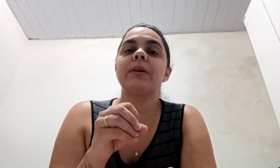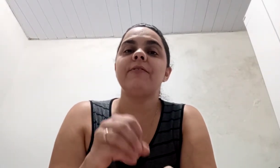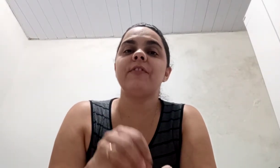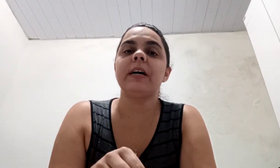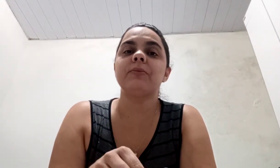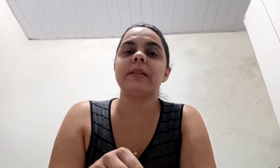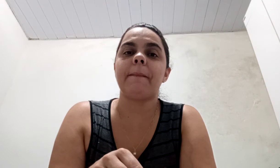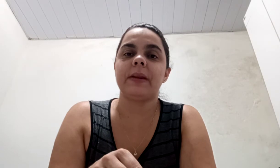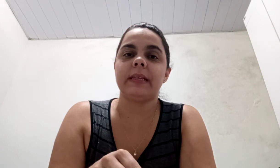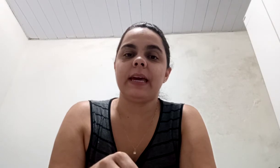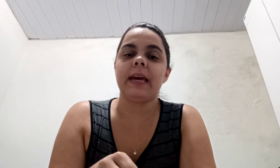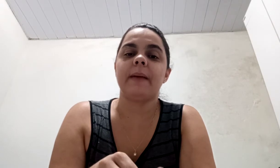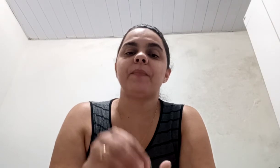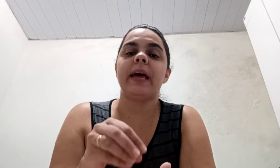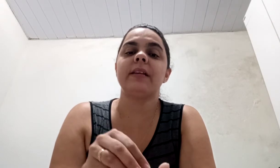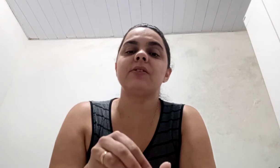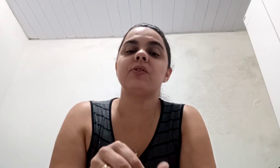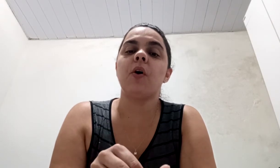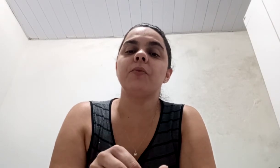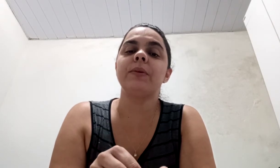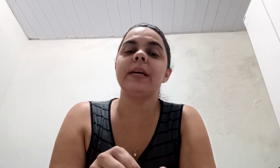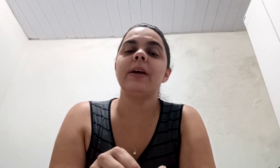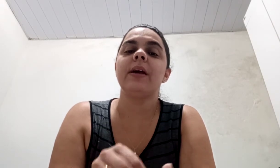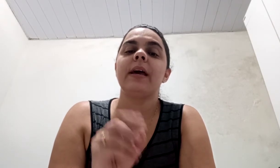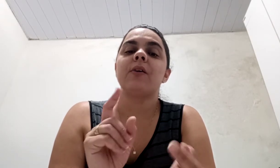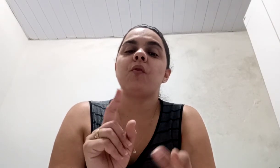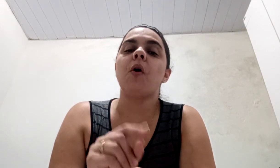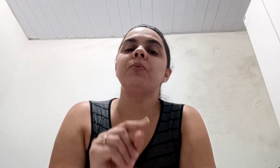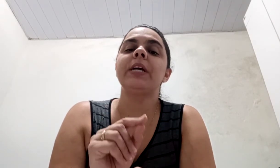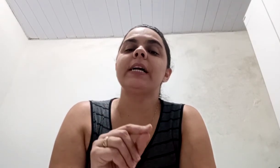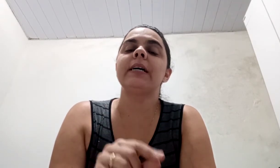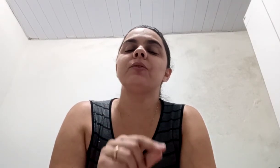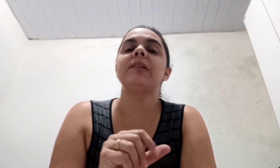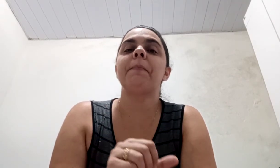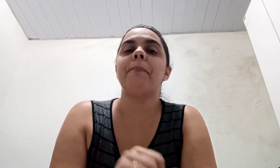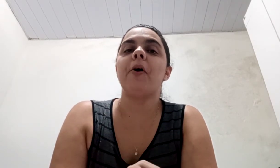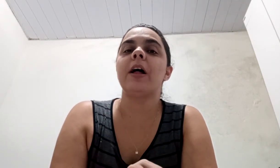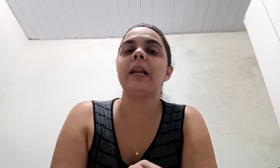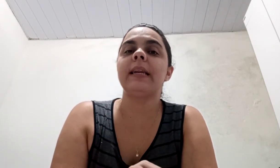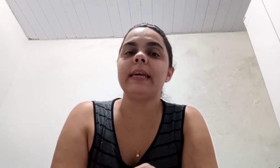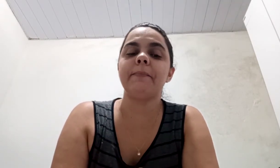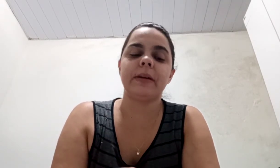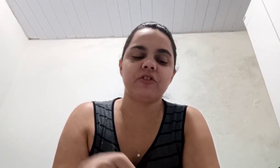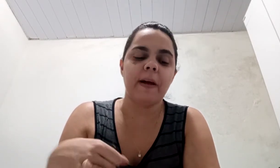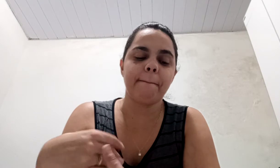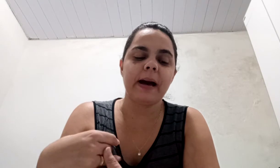o que vamos aprender é sobre comunicando-se por Libras, na